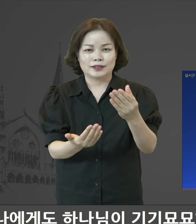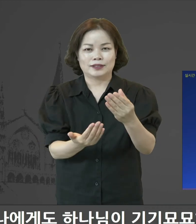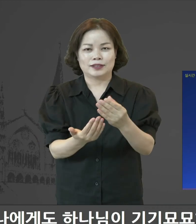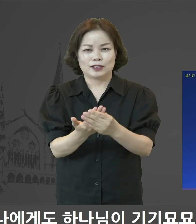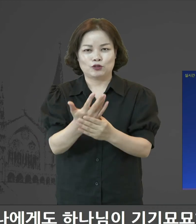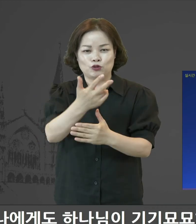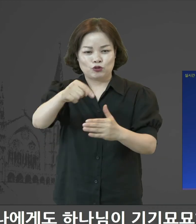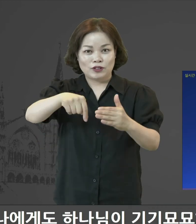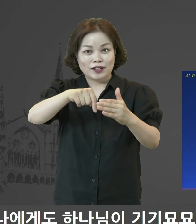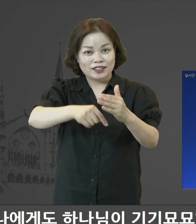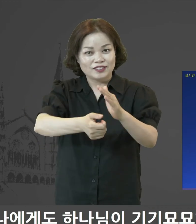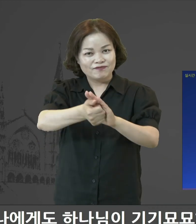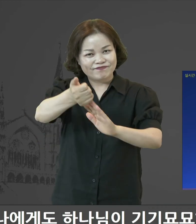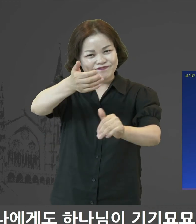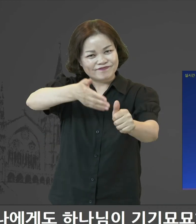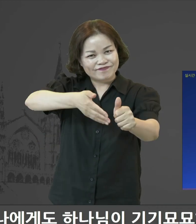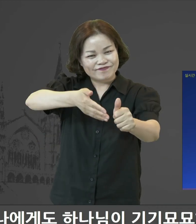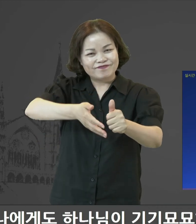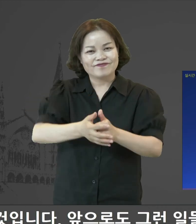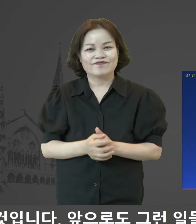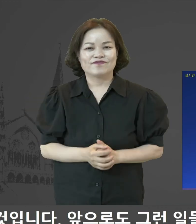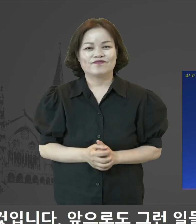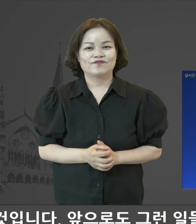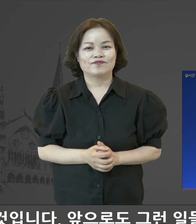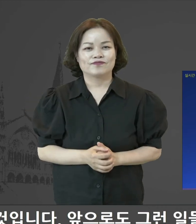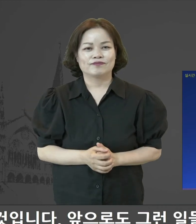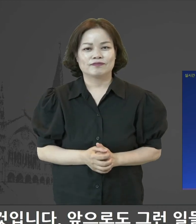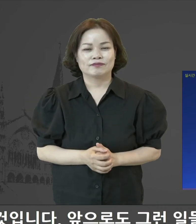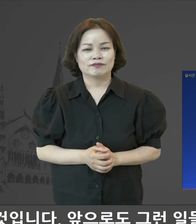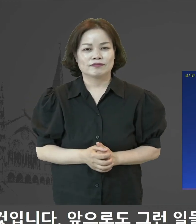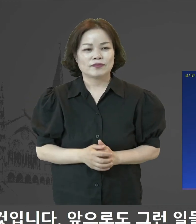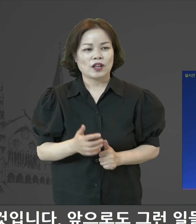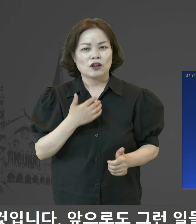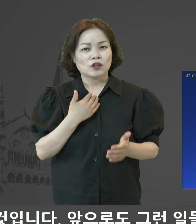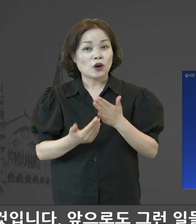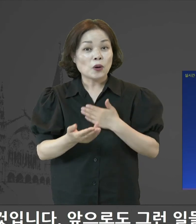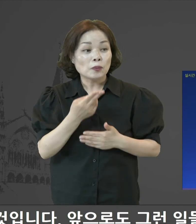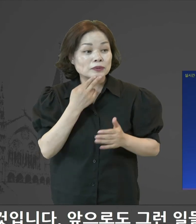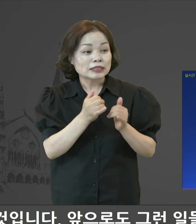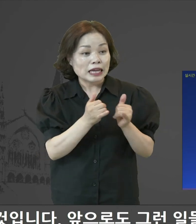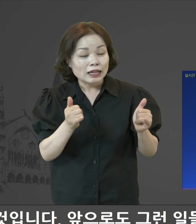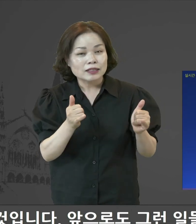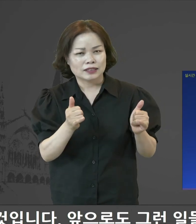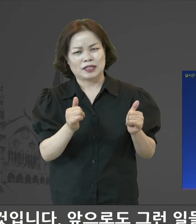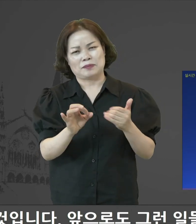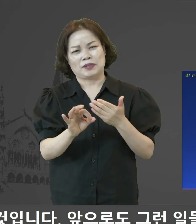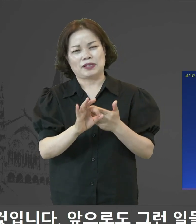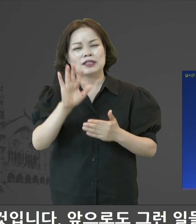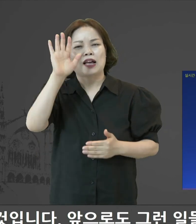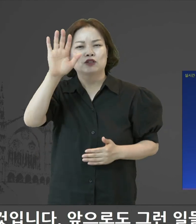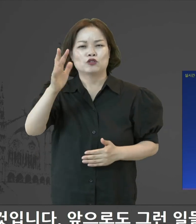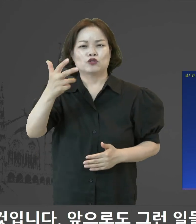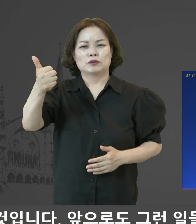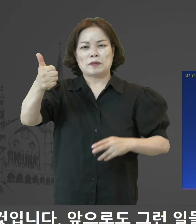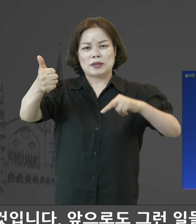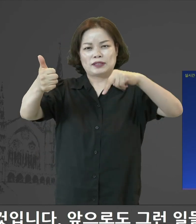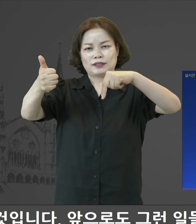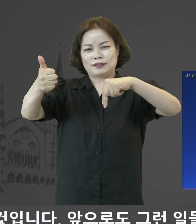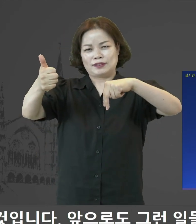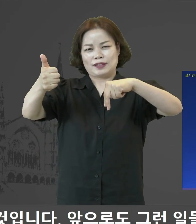안에서 소망합니다. 별 경험이 없으신 분들은요, 나중에 내가 주님 앞에 설 때,